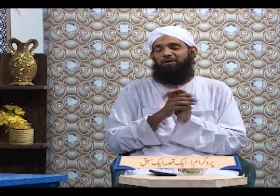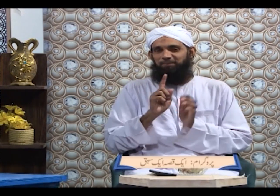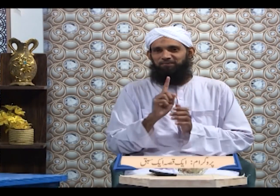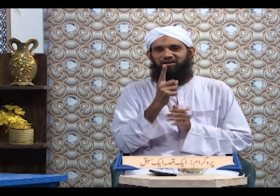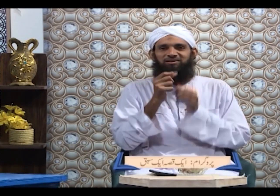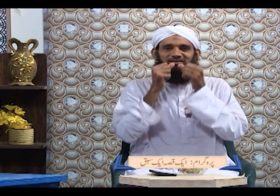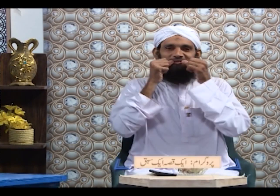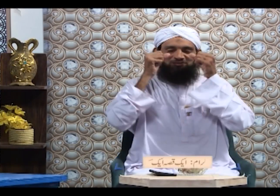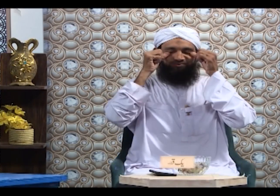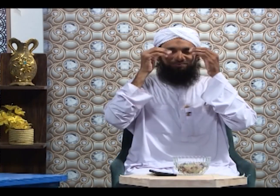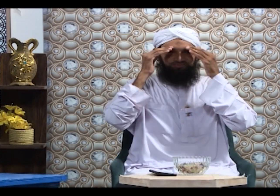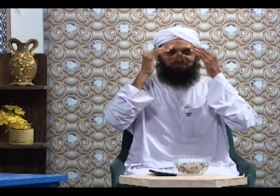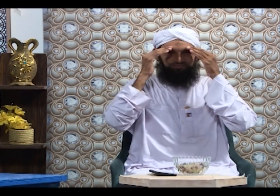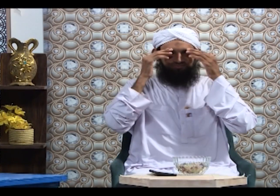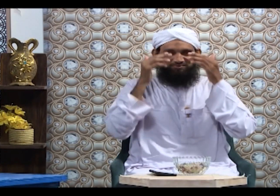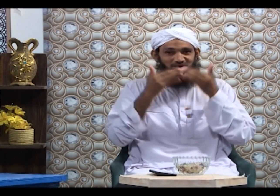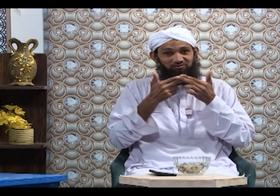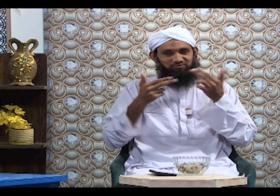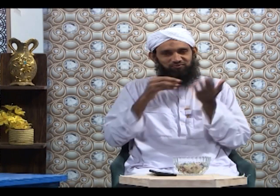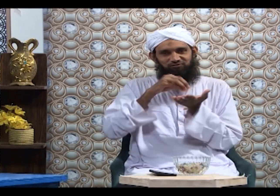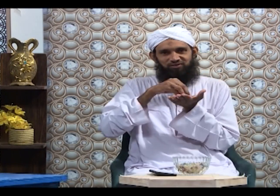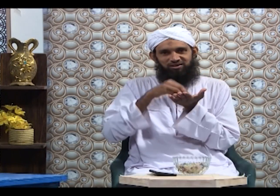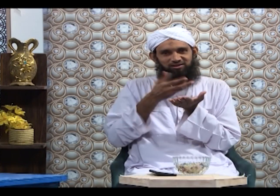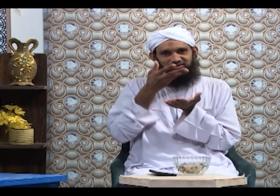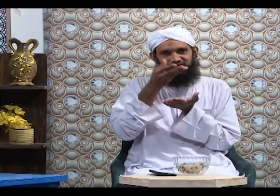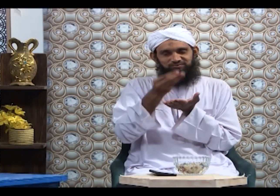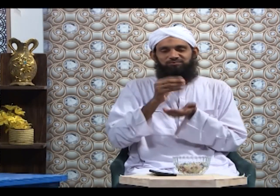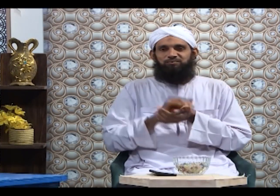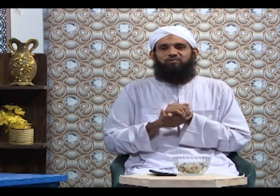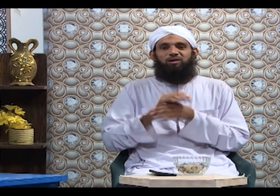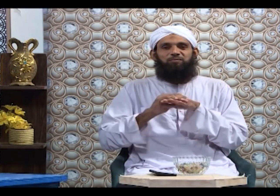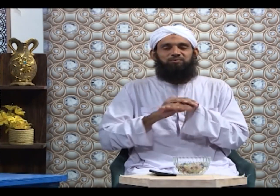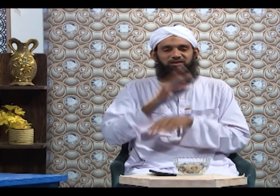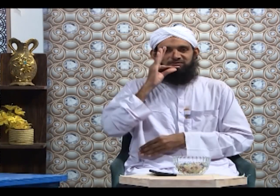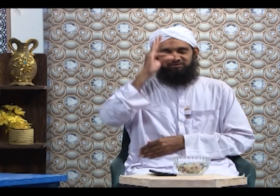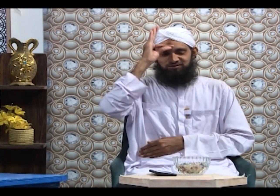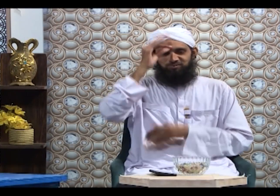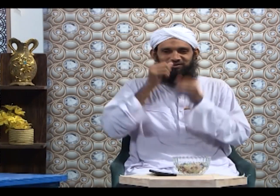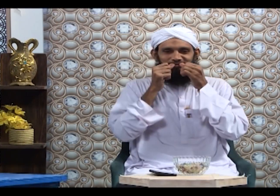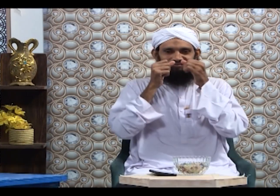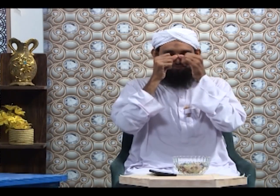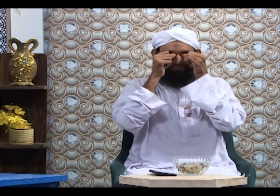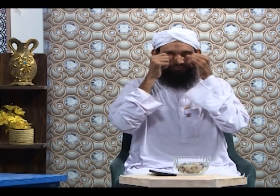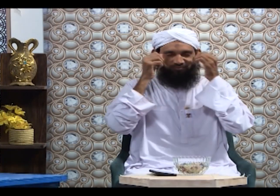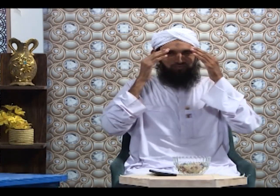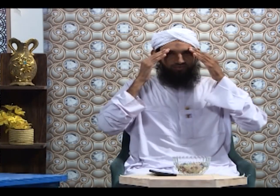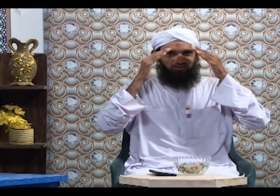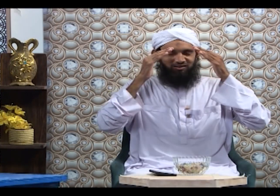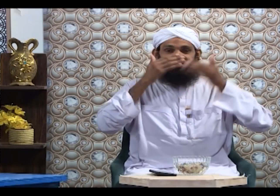درود پاک کی فضیلت سنتے ہیں۔ سرکار مدینہ صلی اللہ علیہ وآلہ وصحبہ وسلم کا فرمان عالی